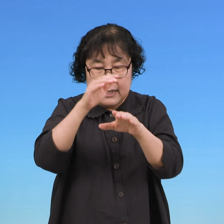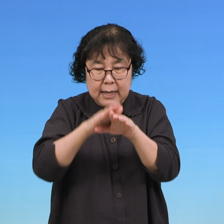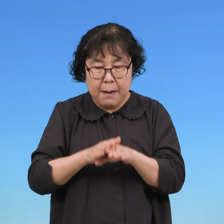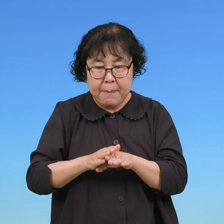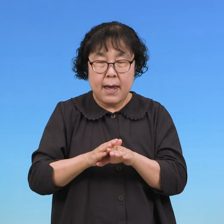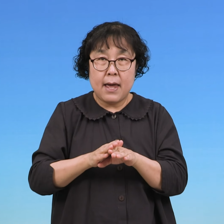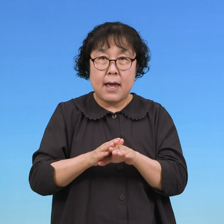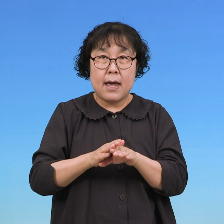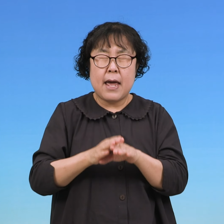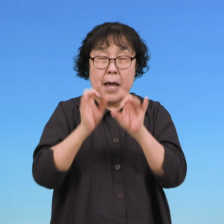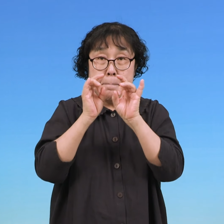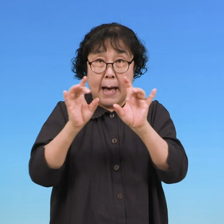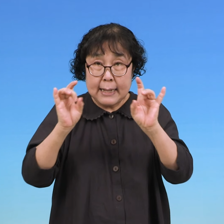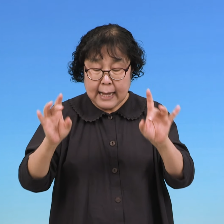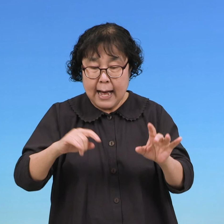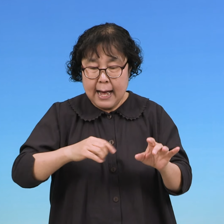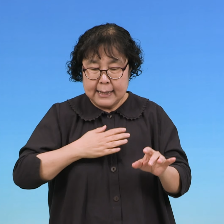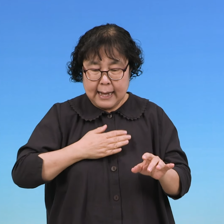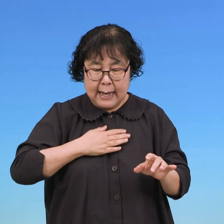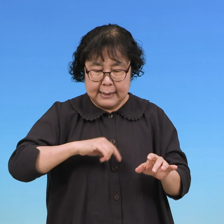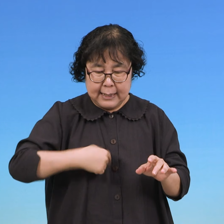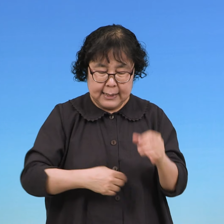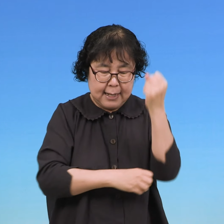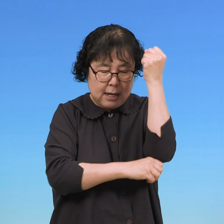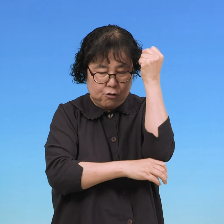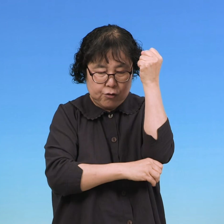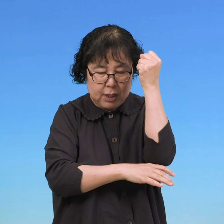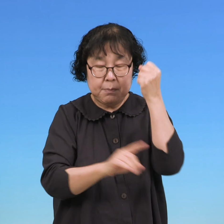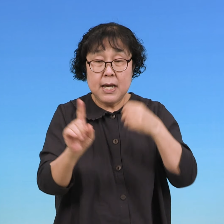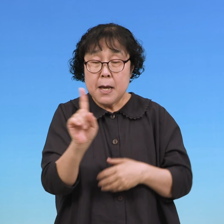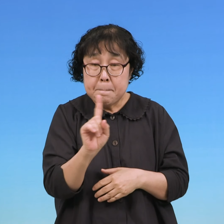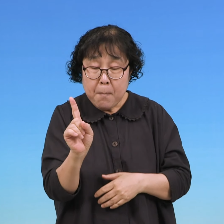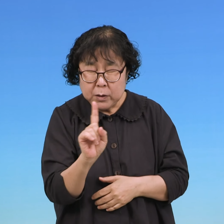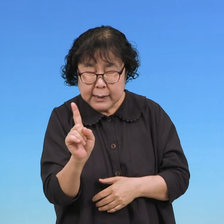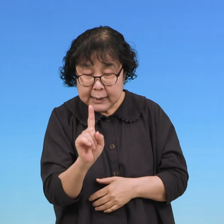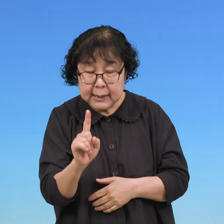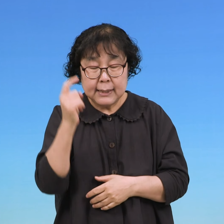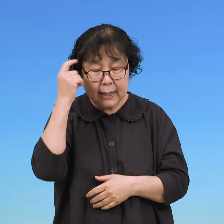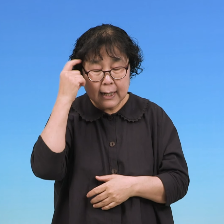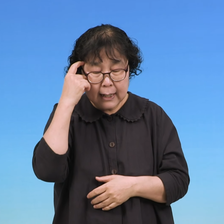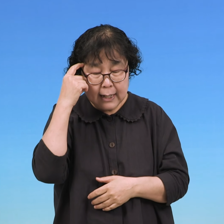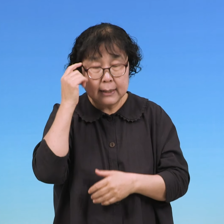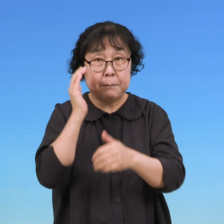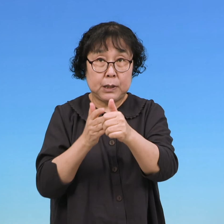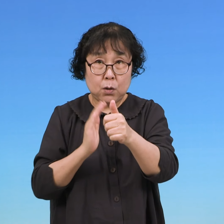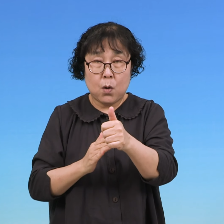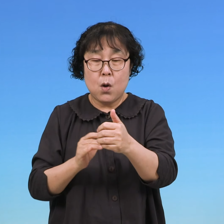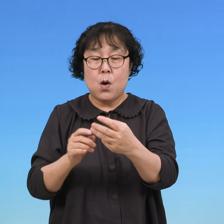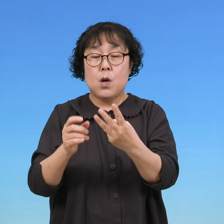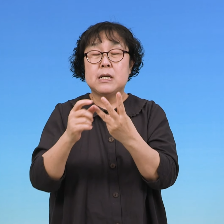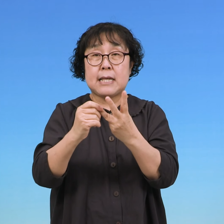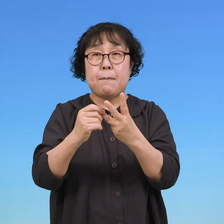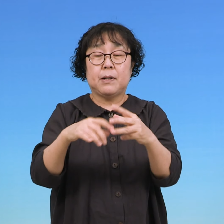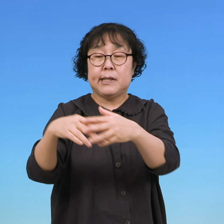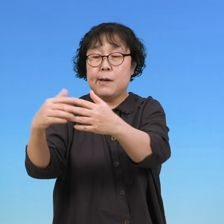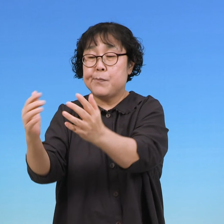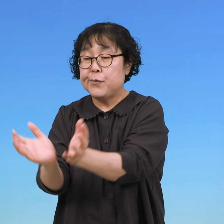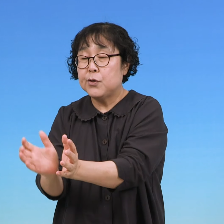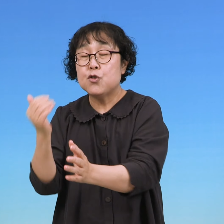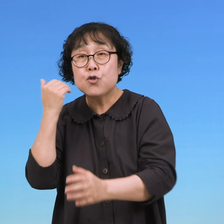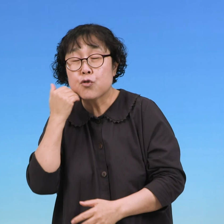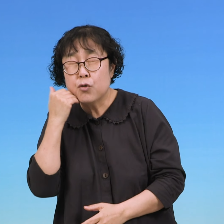어떤 다림줄인지를 점검하셔야 됩니다. 그게 이제 세 번째 부류의 사람들의 좋은 점인데요. 세 번째